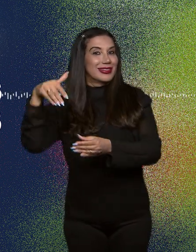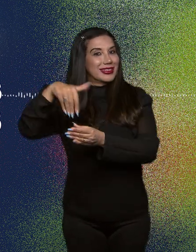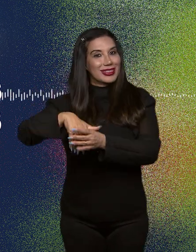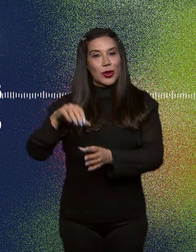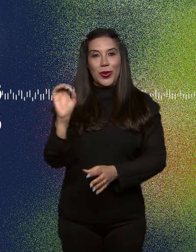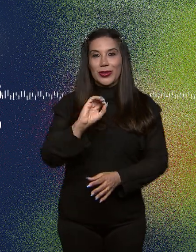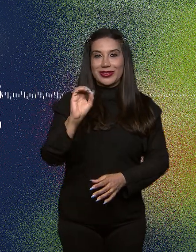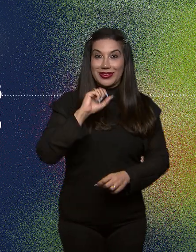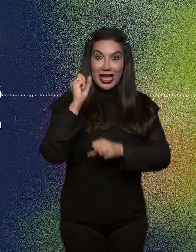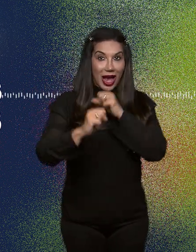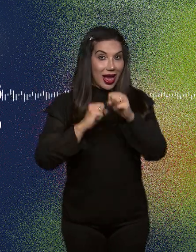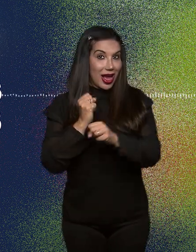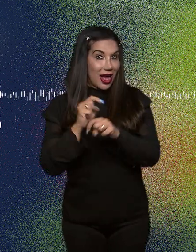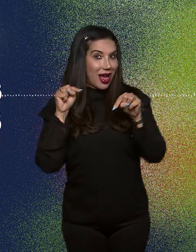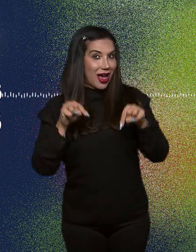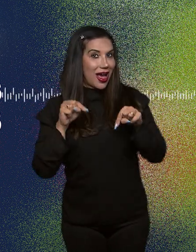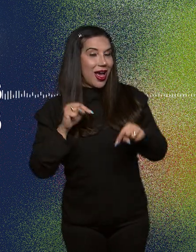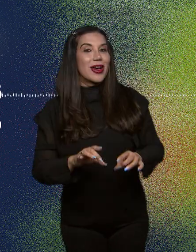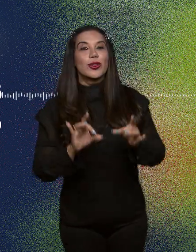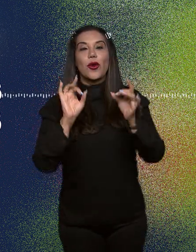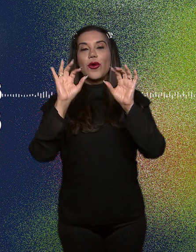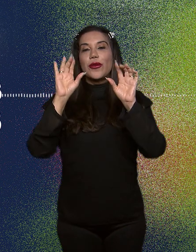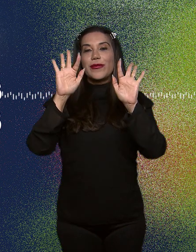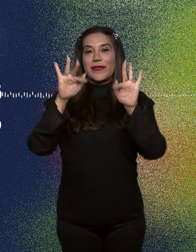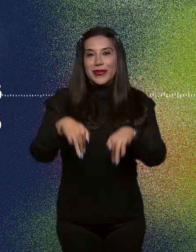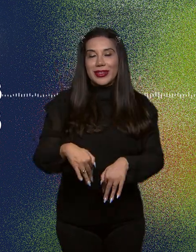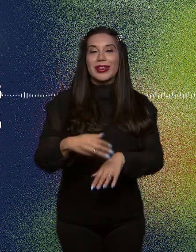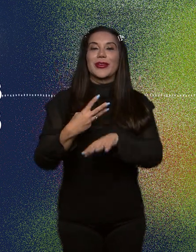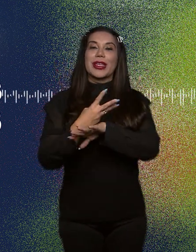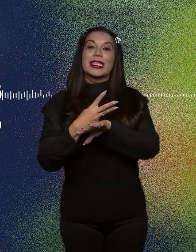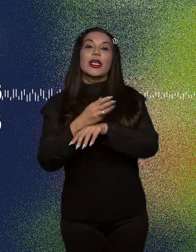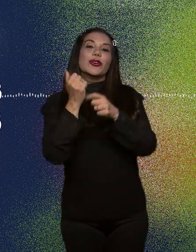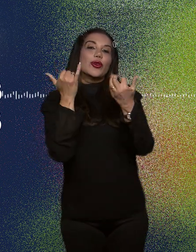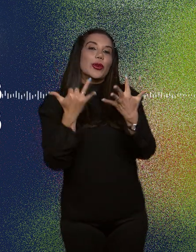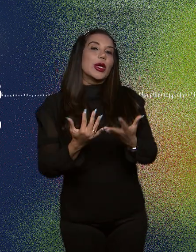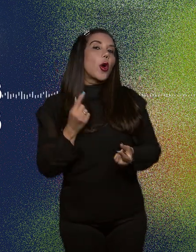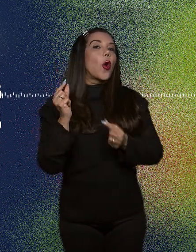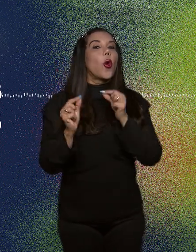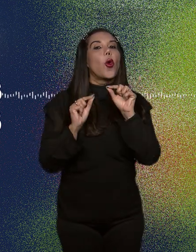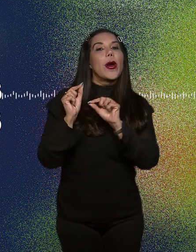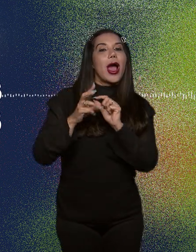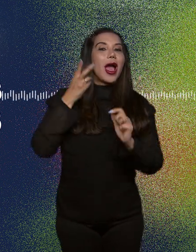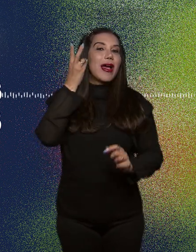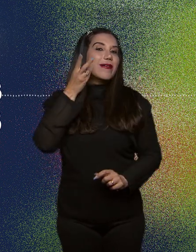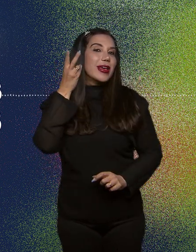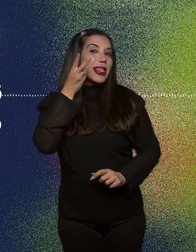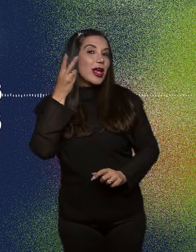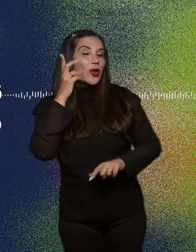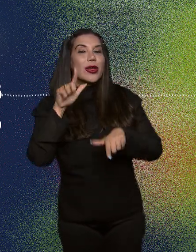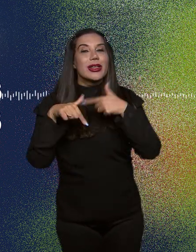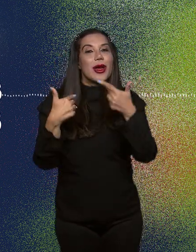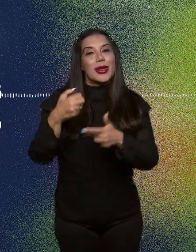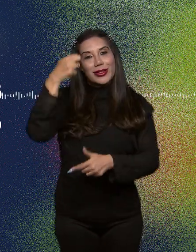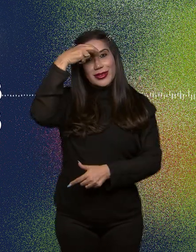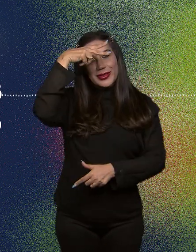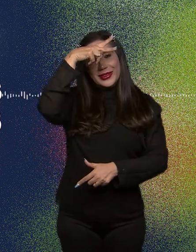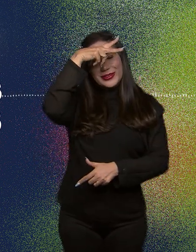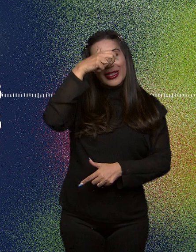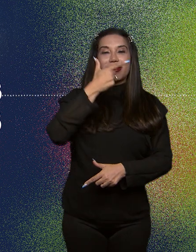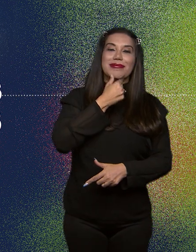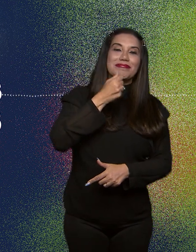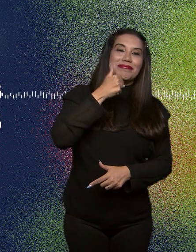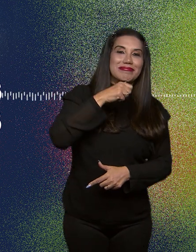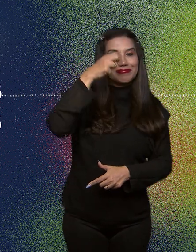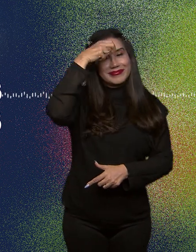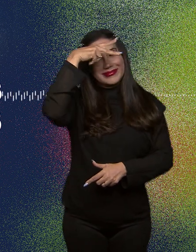votação de outubro deste ano. E no último episódio, a gente explica o que fazem os vereadores e vereadoras e os prefeitos ou